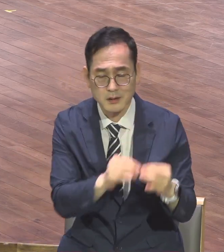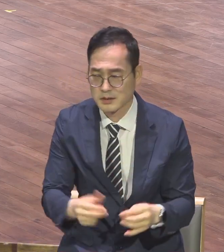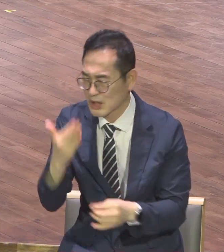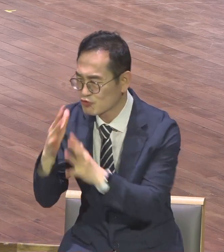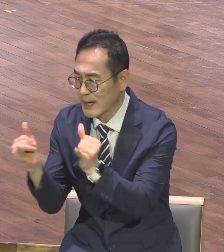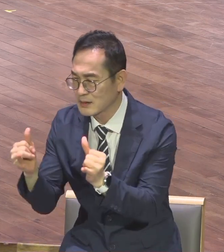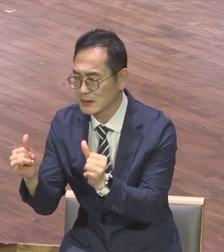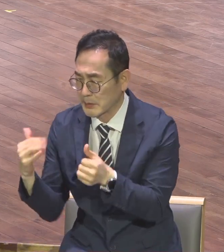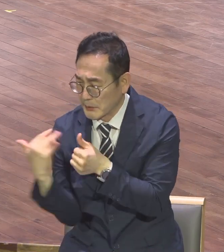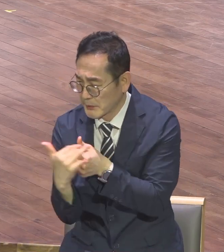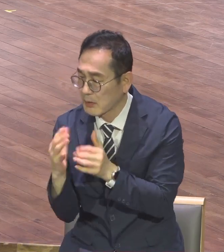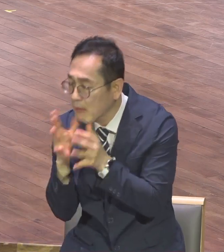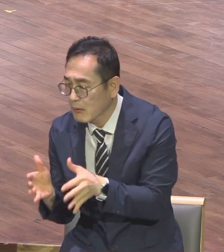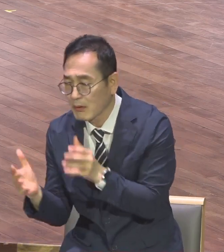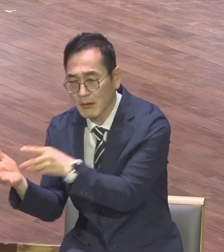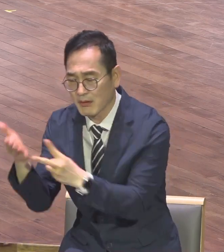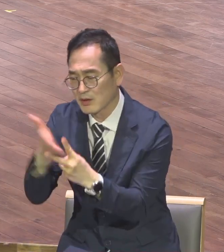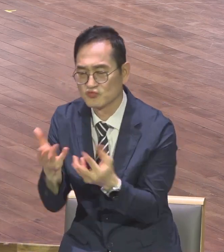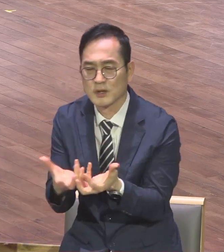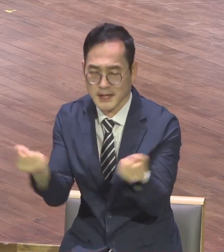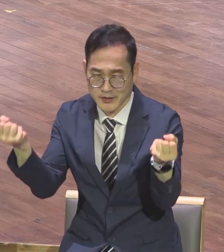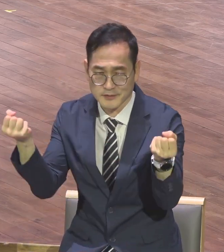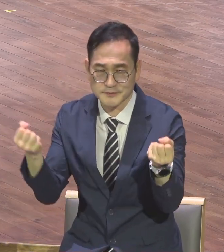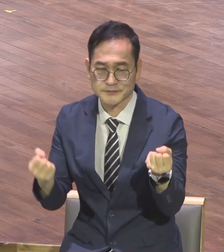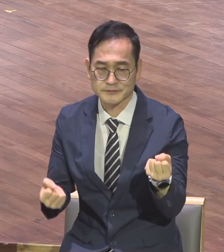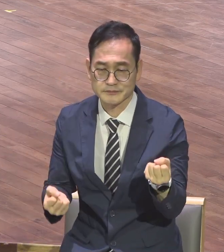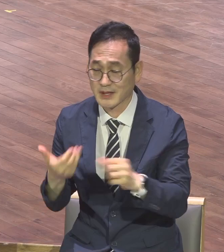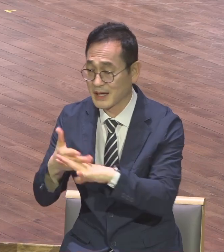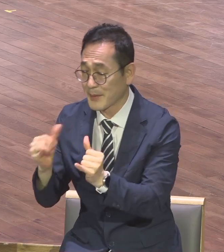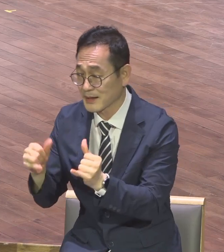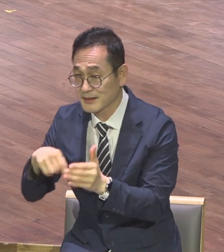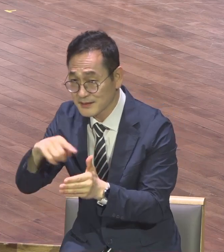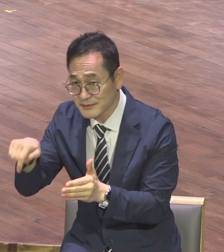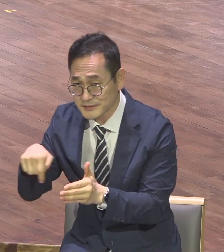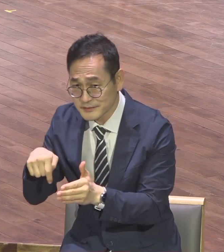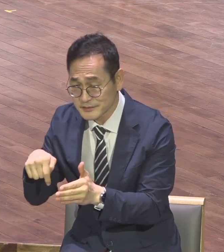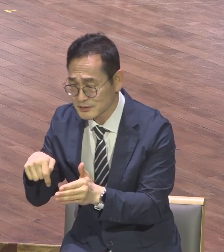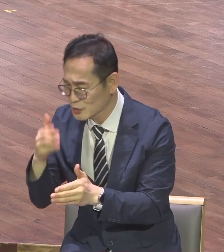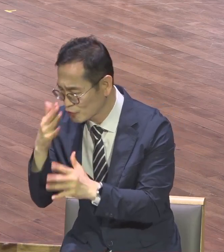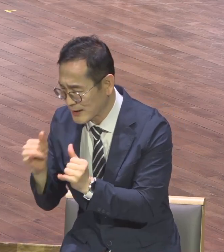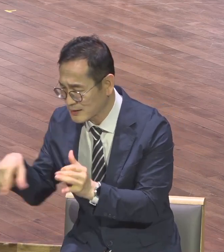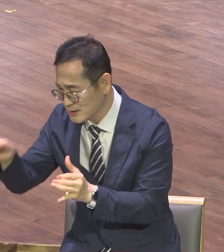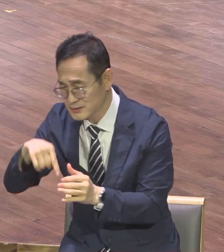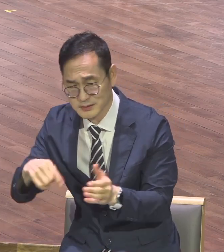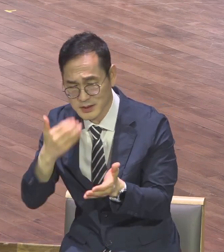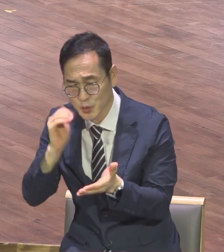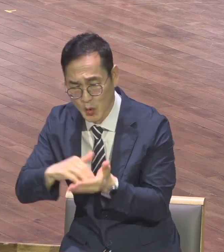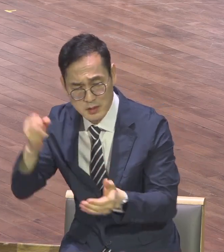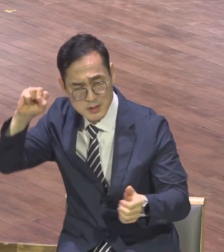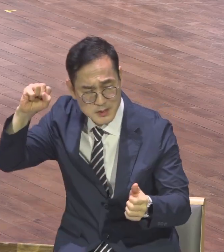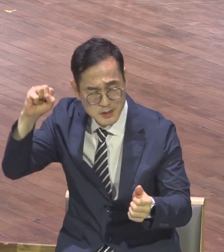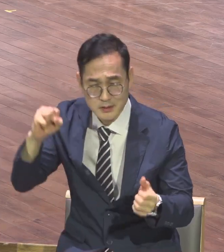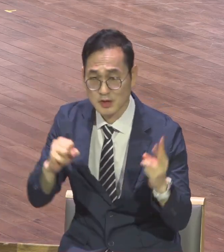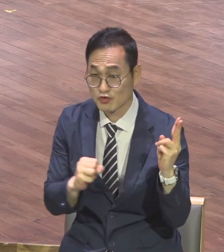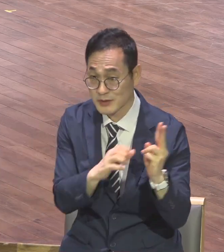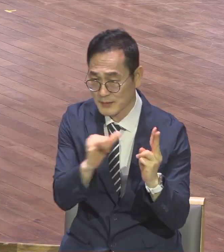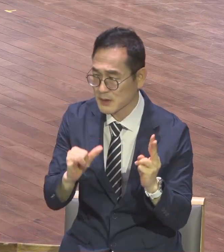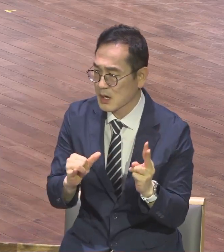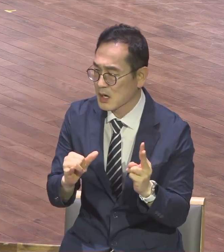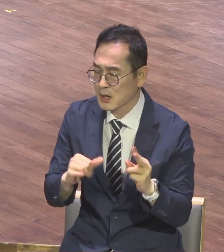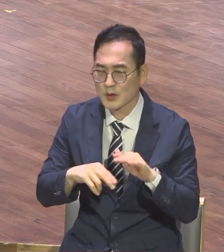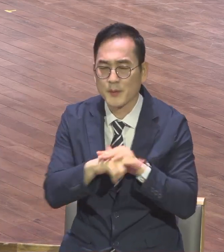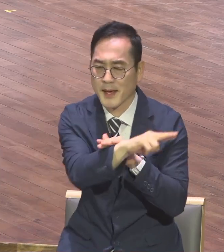따르는 자도 있는지라. 이방인과 유대인과 그 관리들이 두 사도를 모욕하여 돌로 치려고 달려드니 그들이 알고